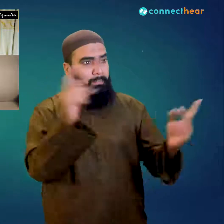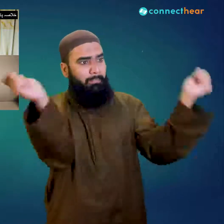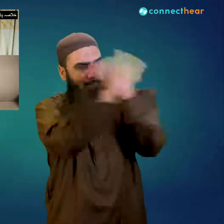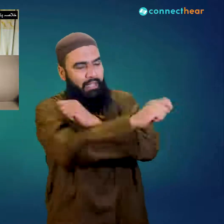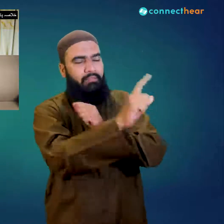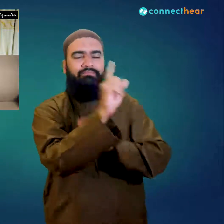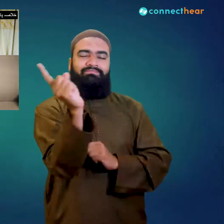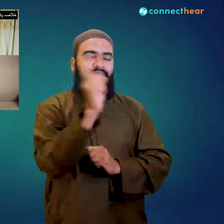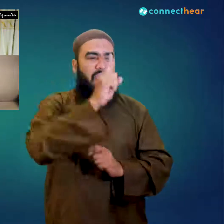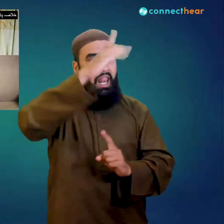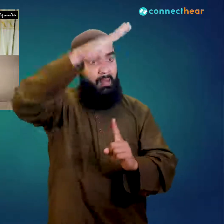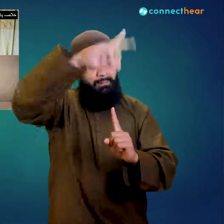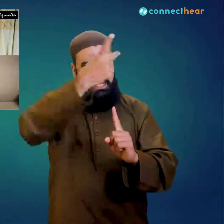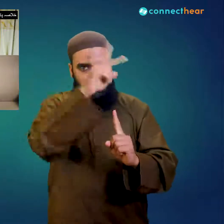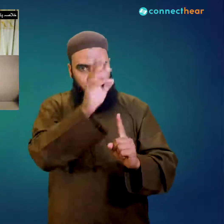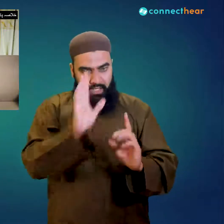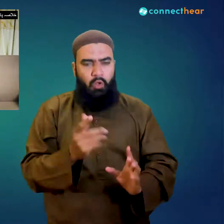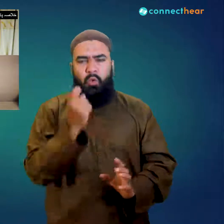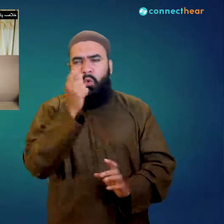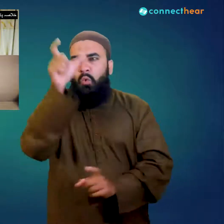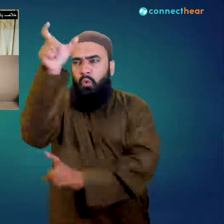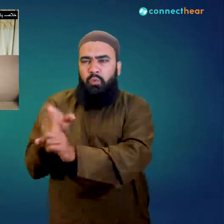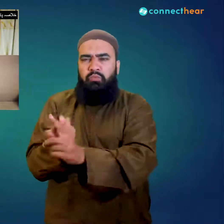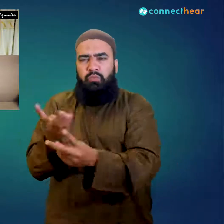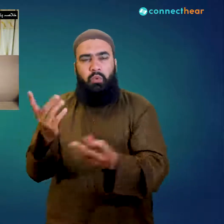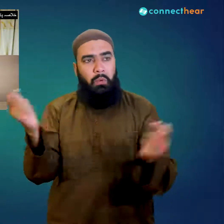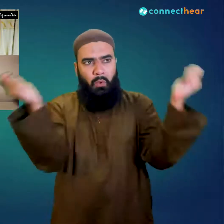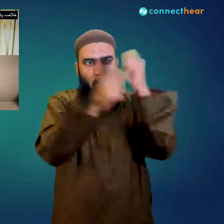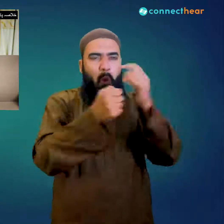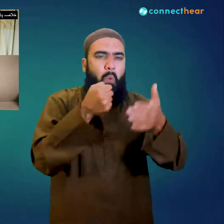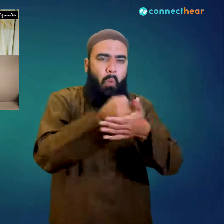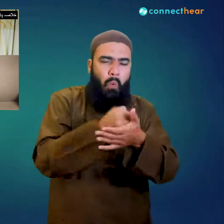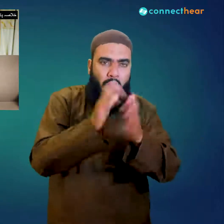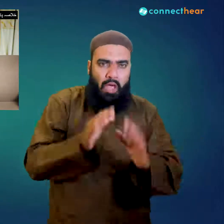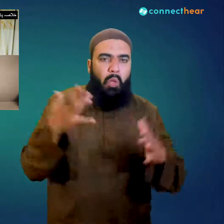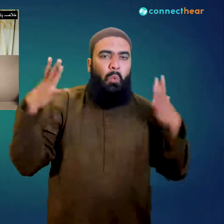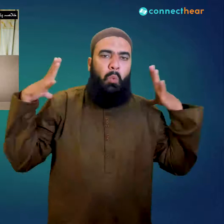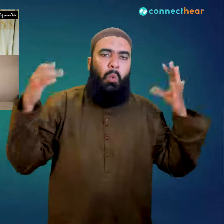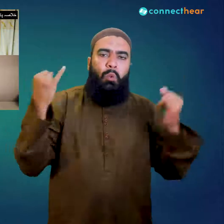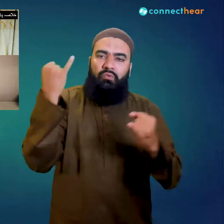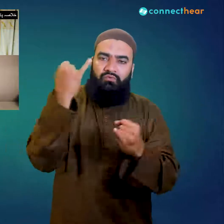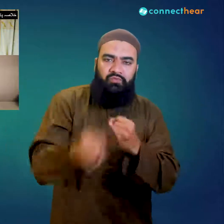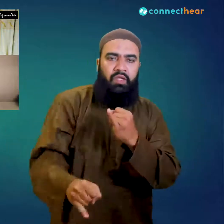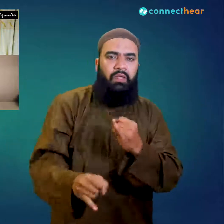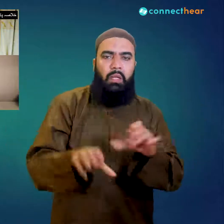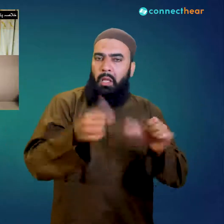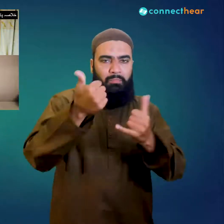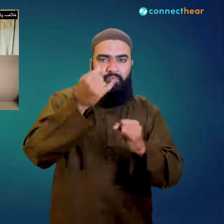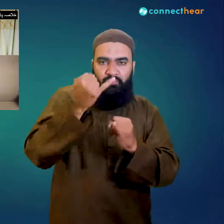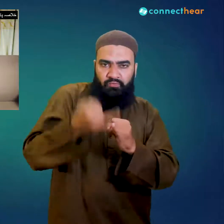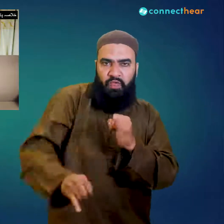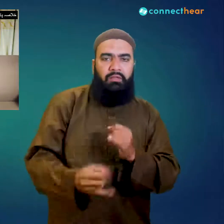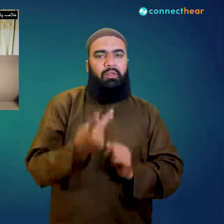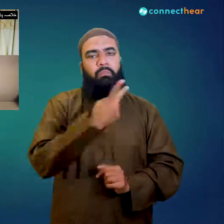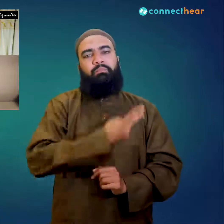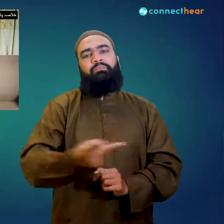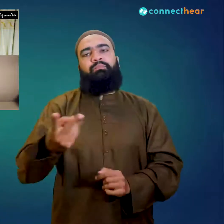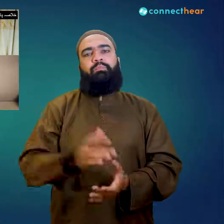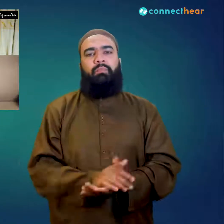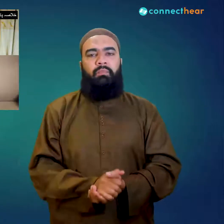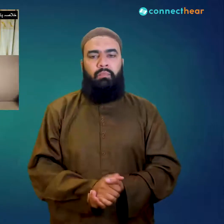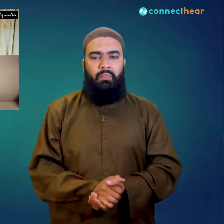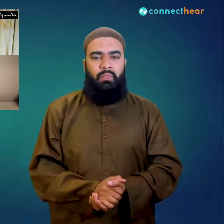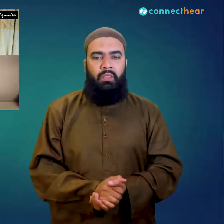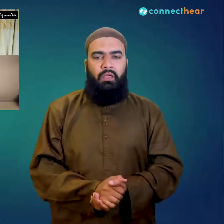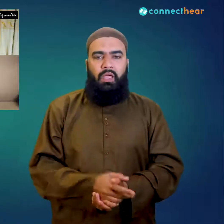کو ہم اکثر کسی کے انتقال پر اس کو پڑھتے ہیں، انا للہ و انا الیہ راجعون، بے